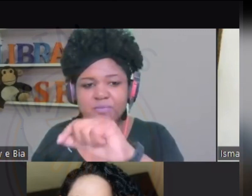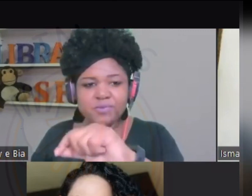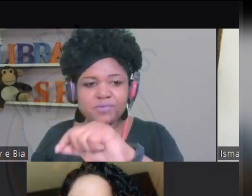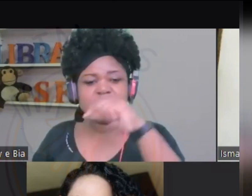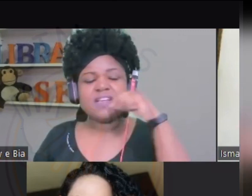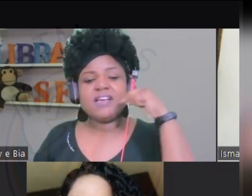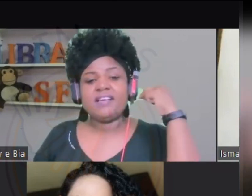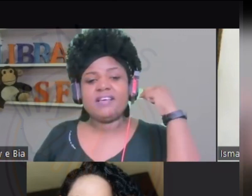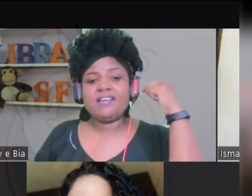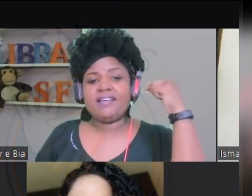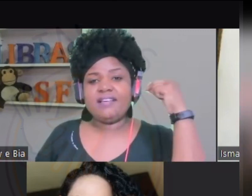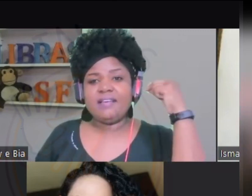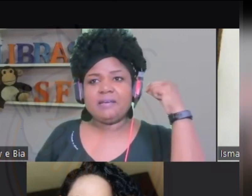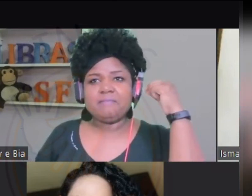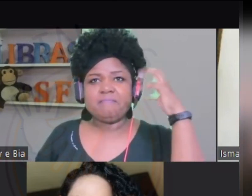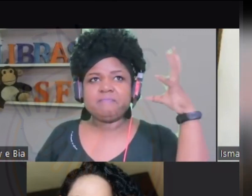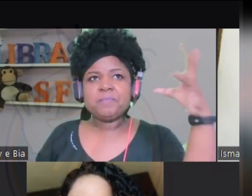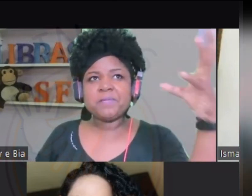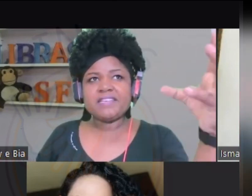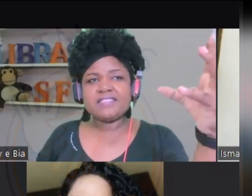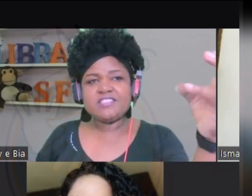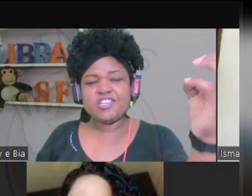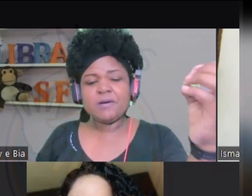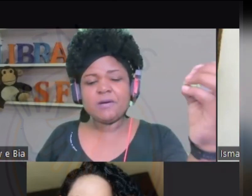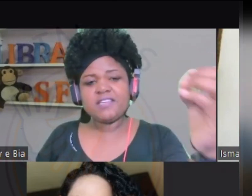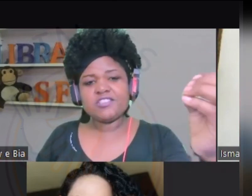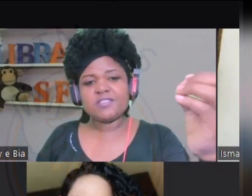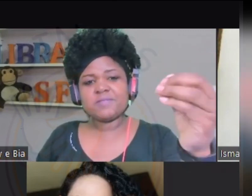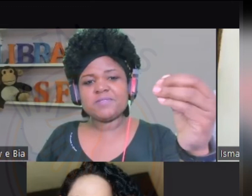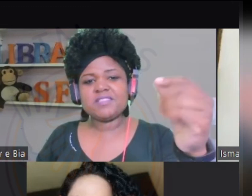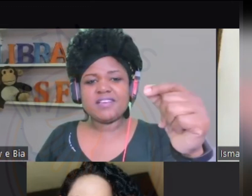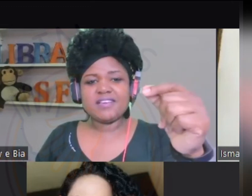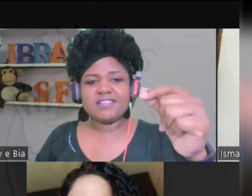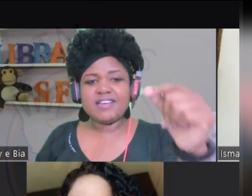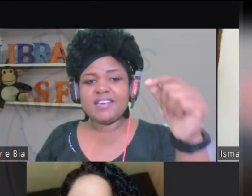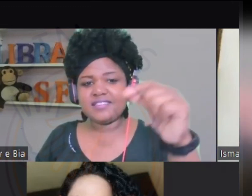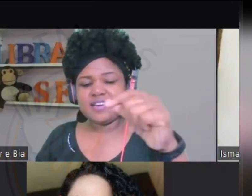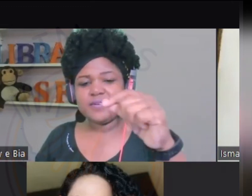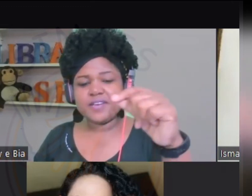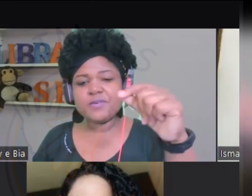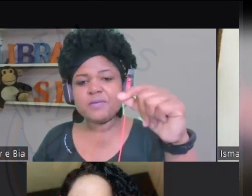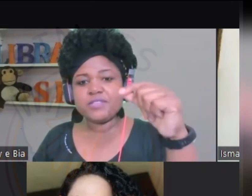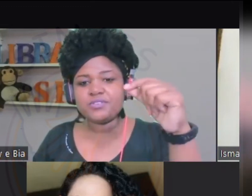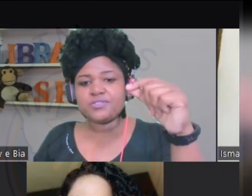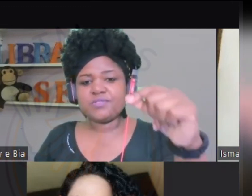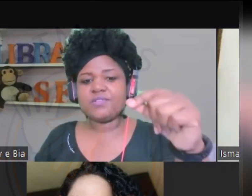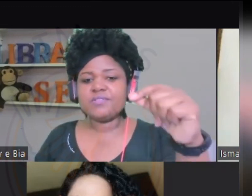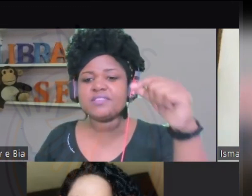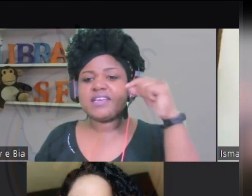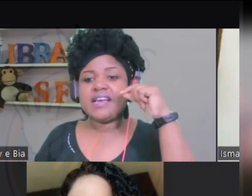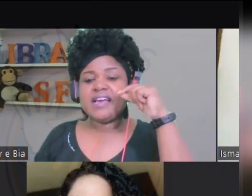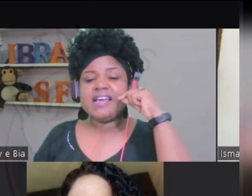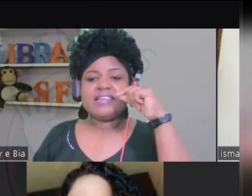comum. Porque, assim, geralmente as pessoas têm a ideia, até alguém comentou isso ontem, que,